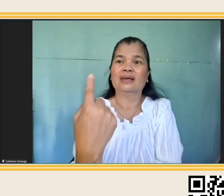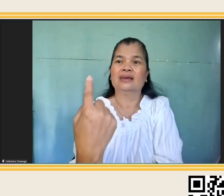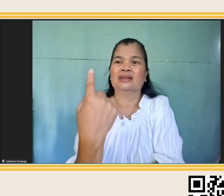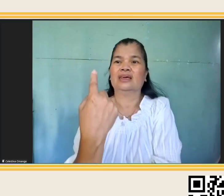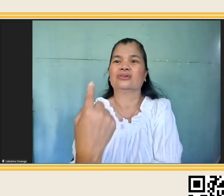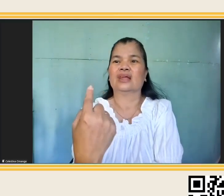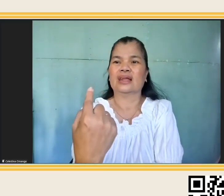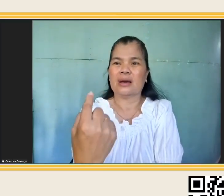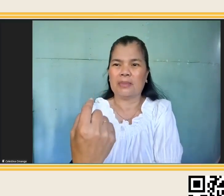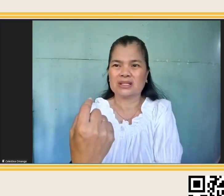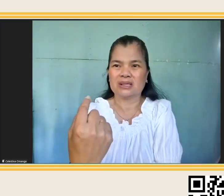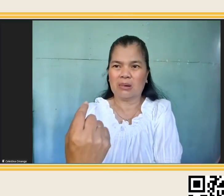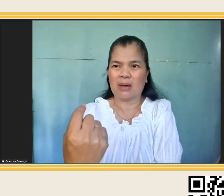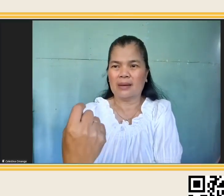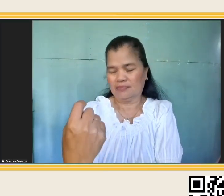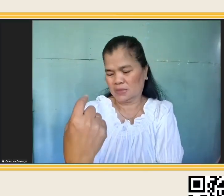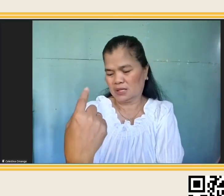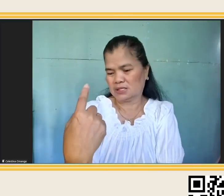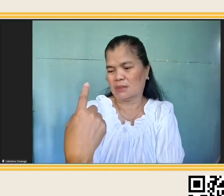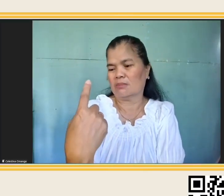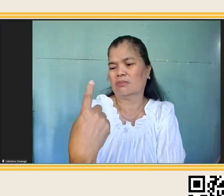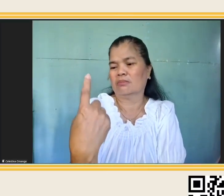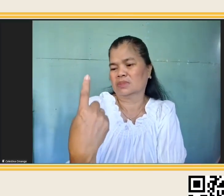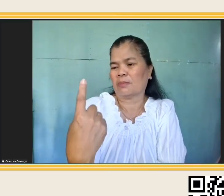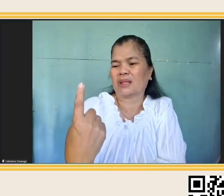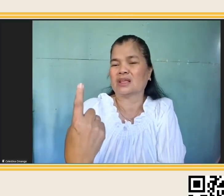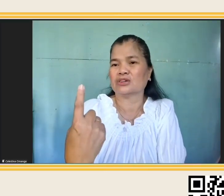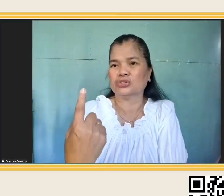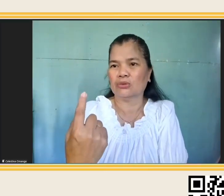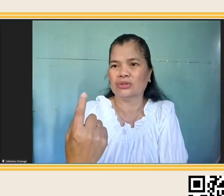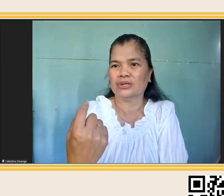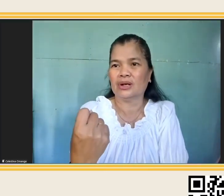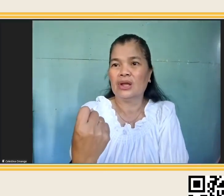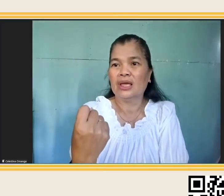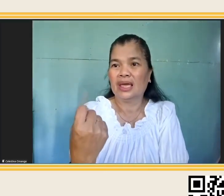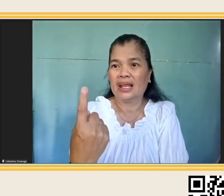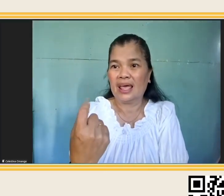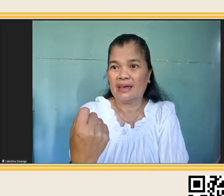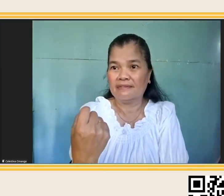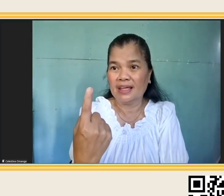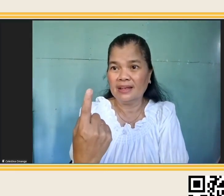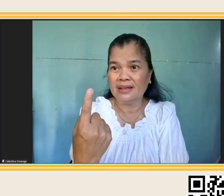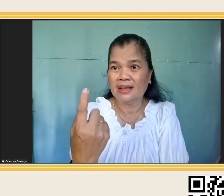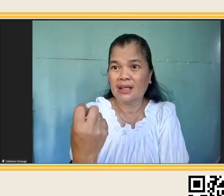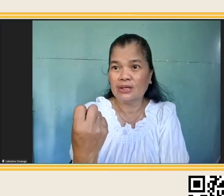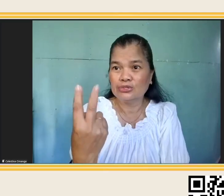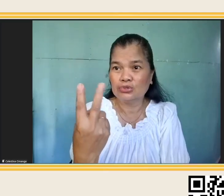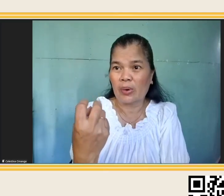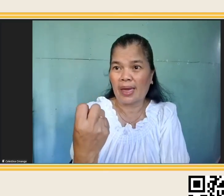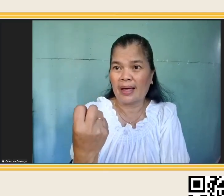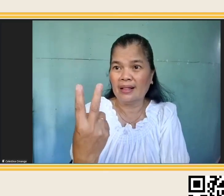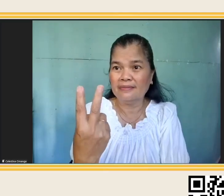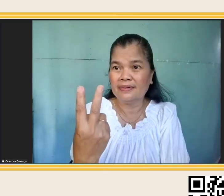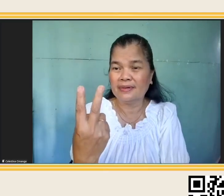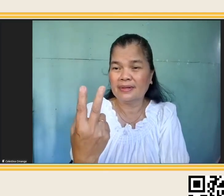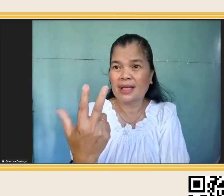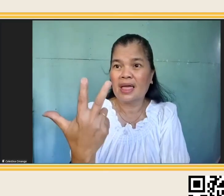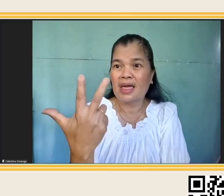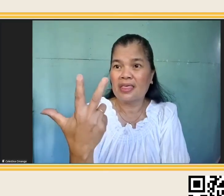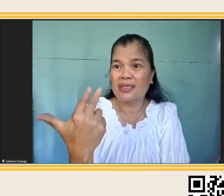ba? Dito na dapat sa baba. Sa tapat ng shoulder. 11,